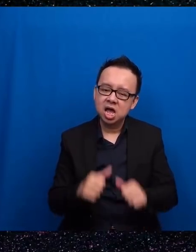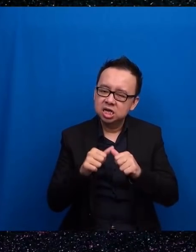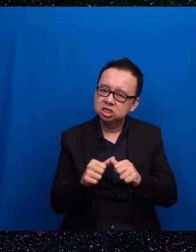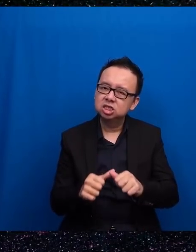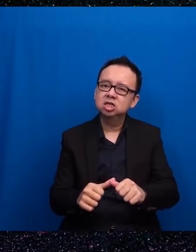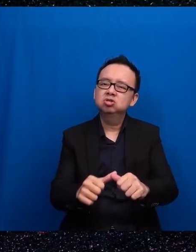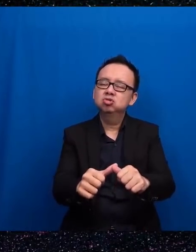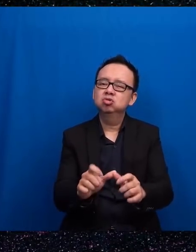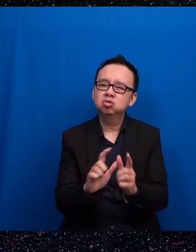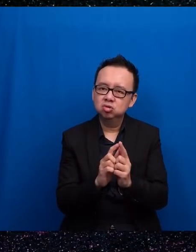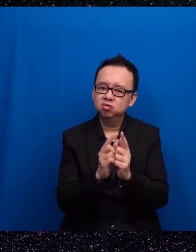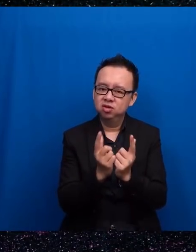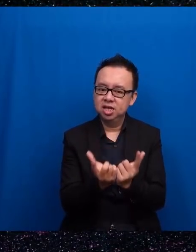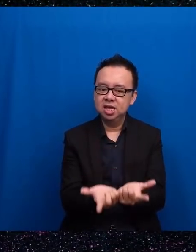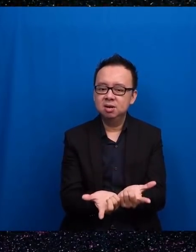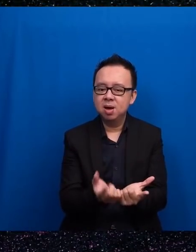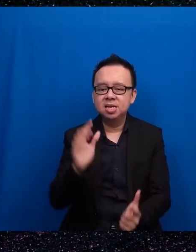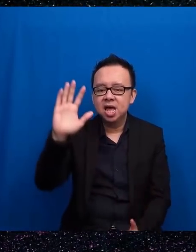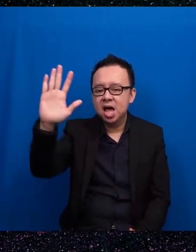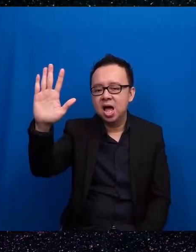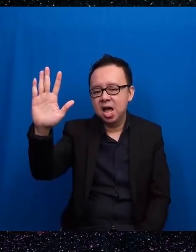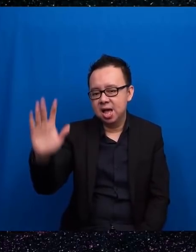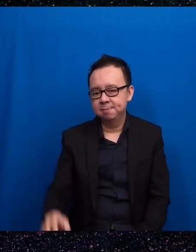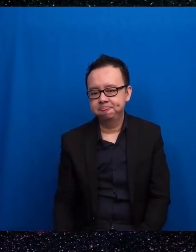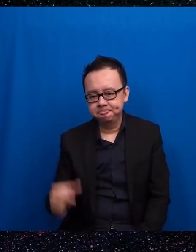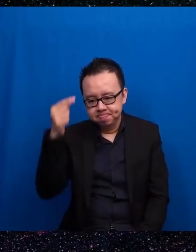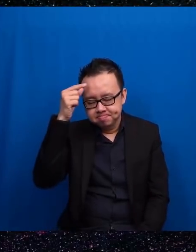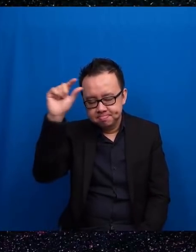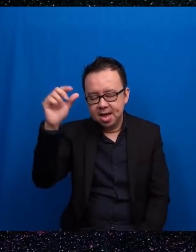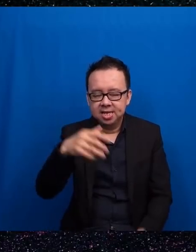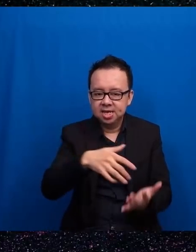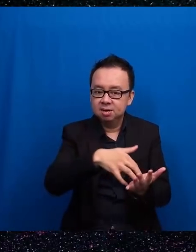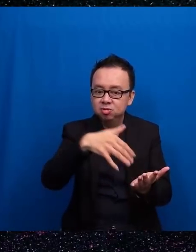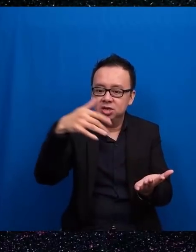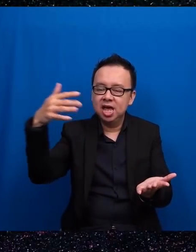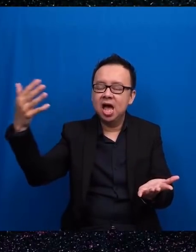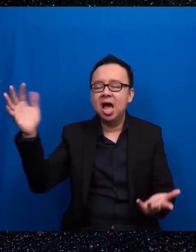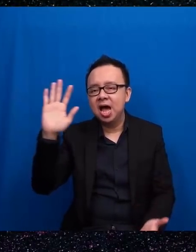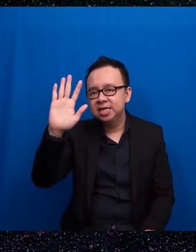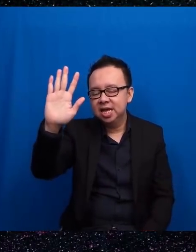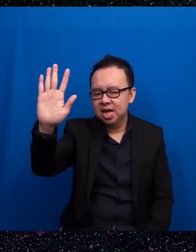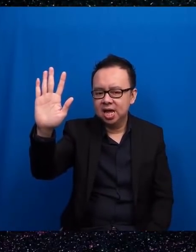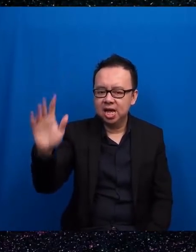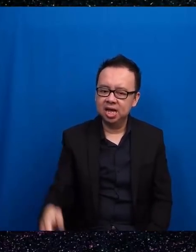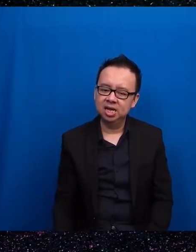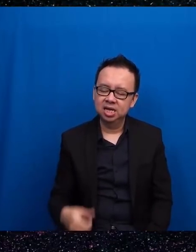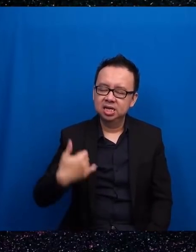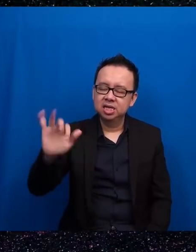kerjakan seturut firman-Nya bagi